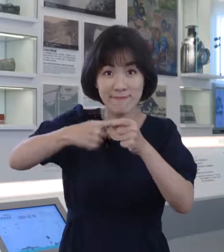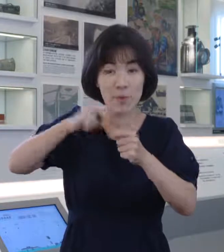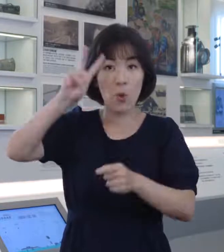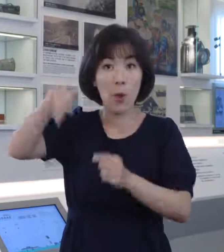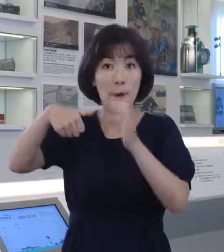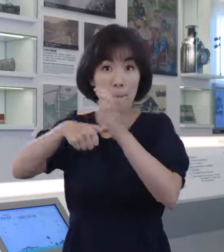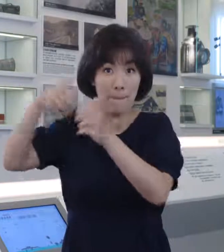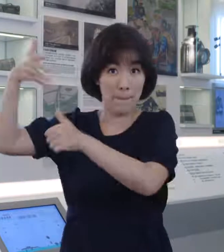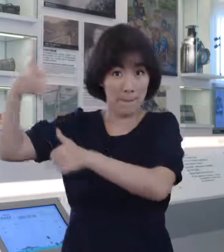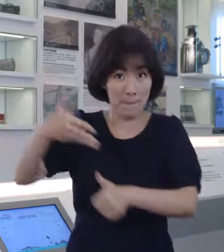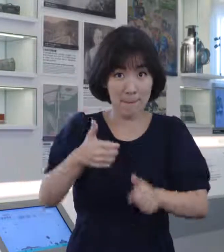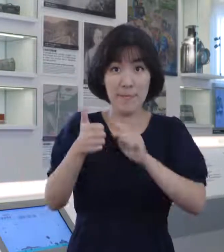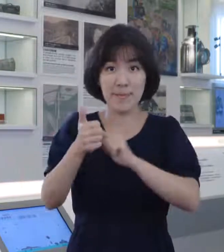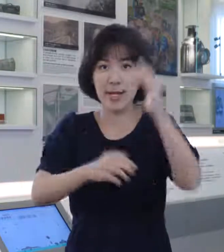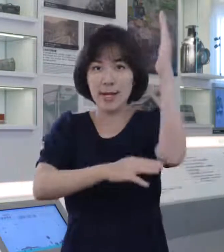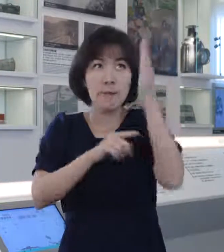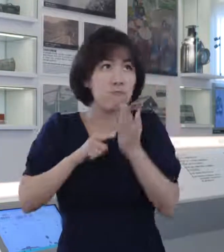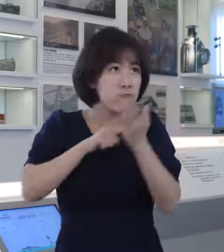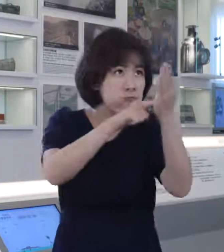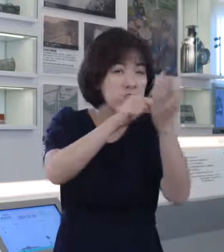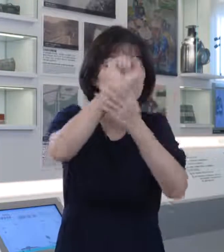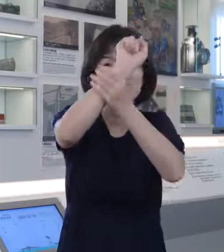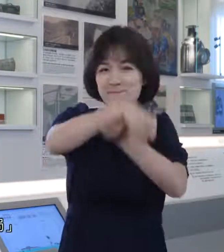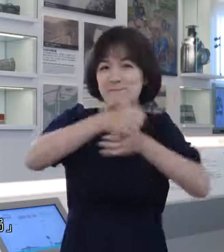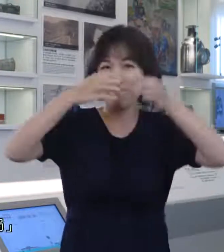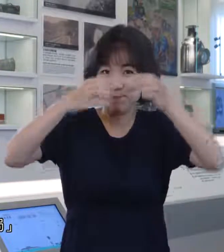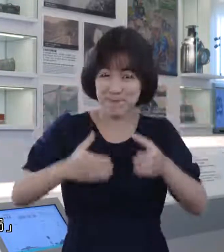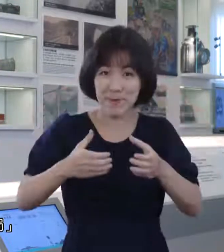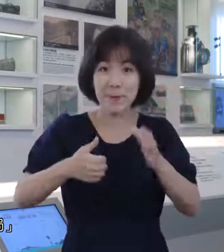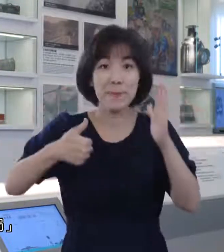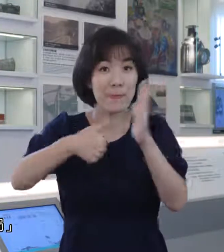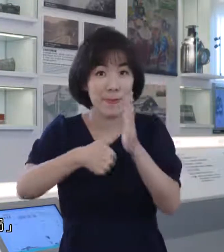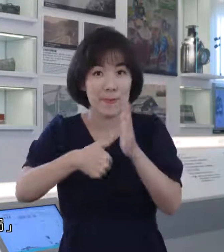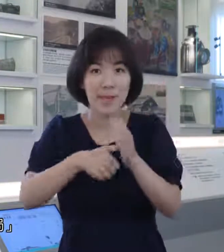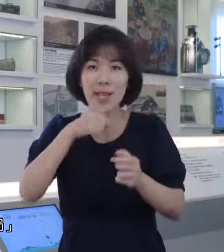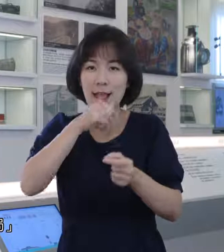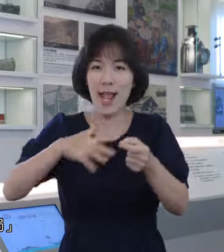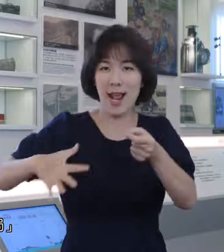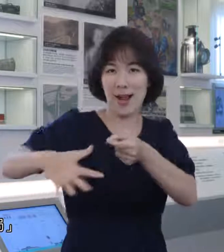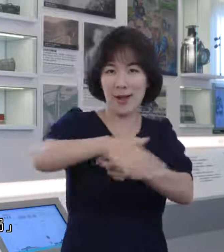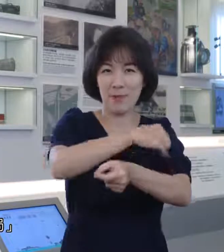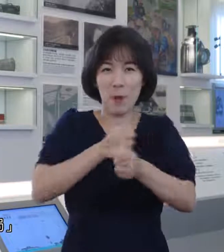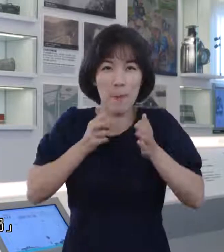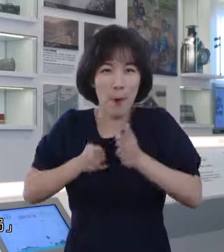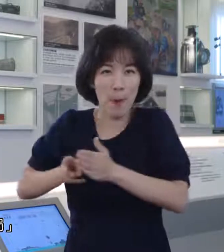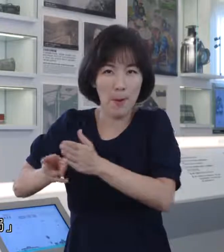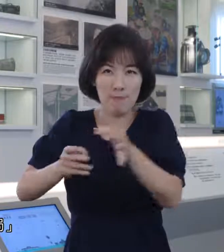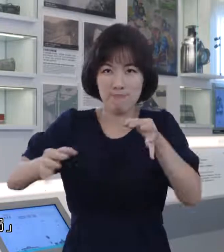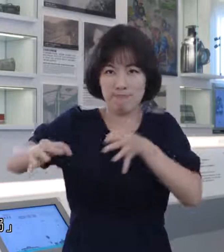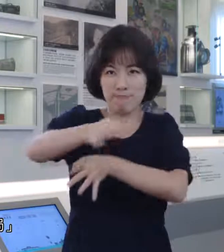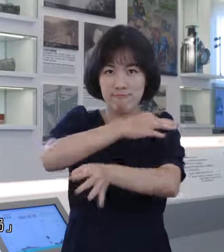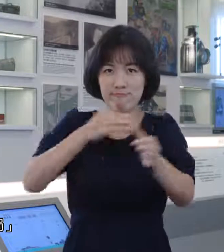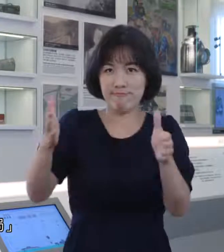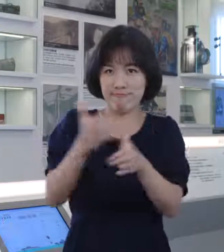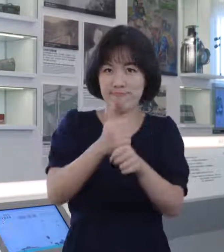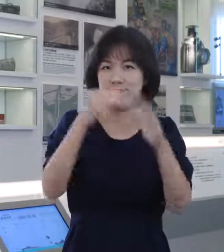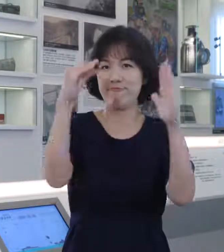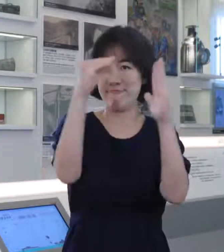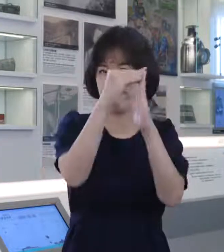1887年，刘铭传奏请成立全台铁路商务总局官方建